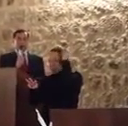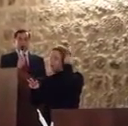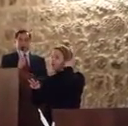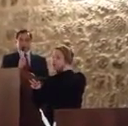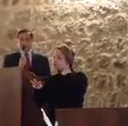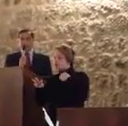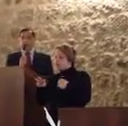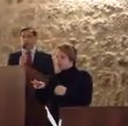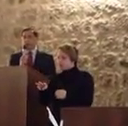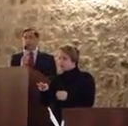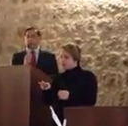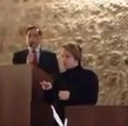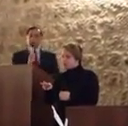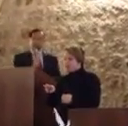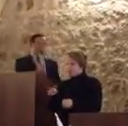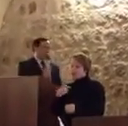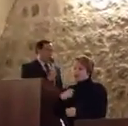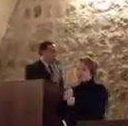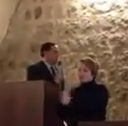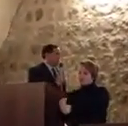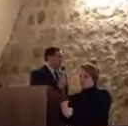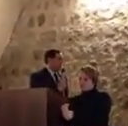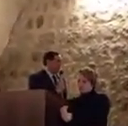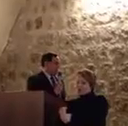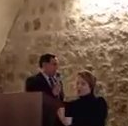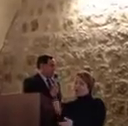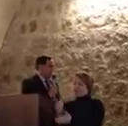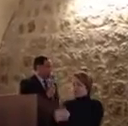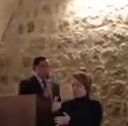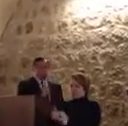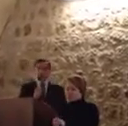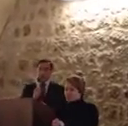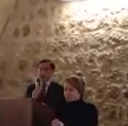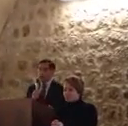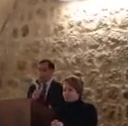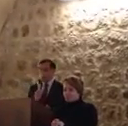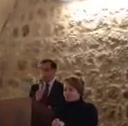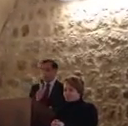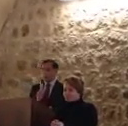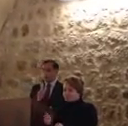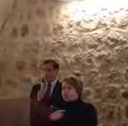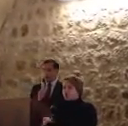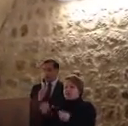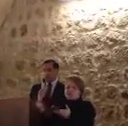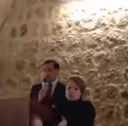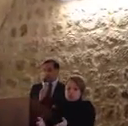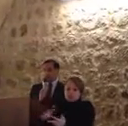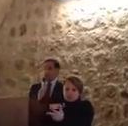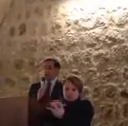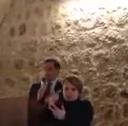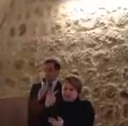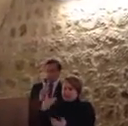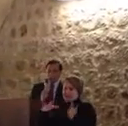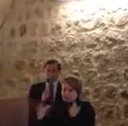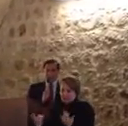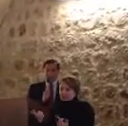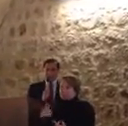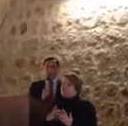questo paese è una funzione assolutamente indispensabile. Ecco perché inizio con questi tre ringraziamenti,